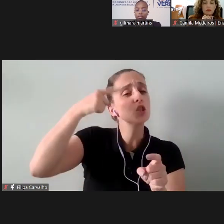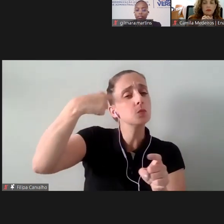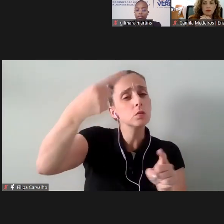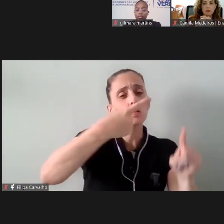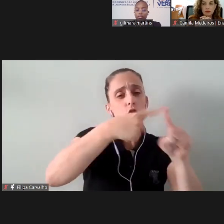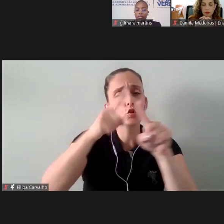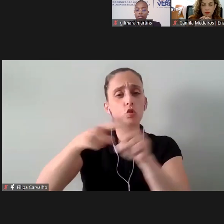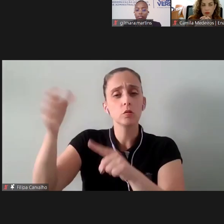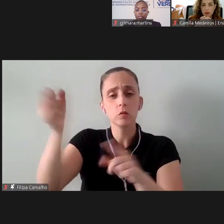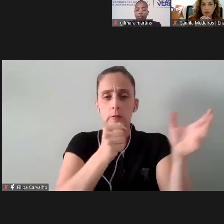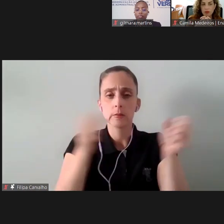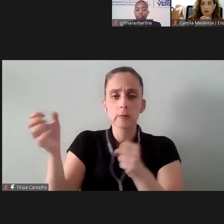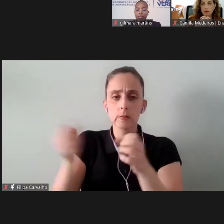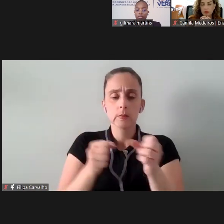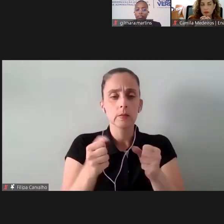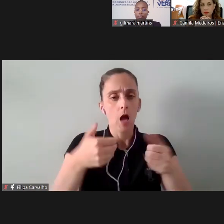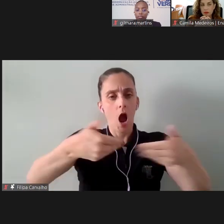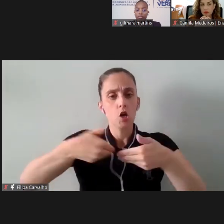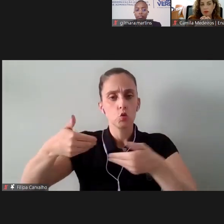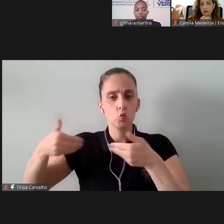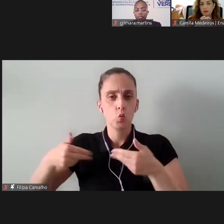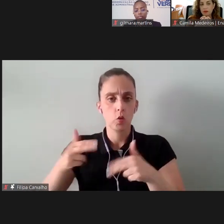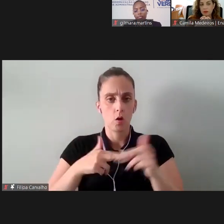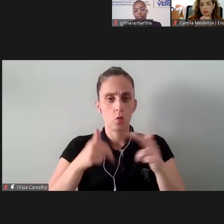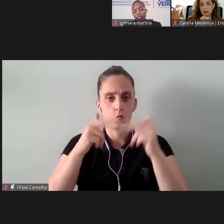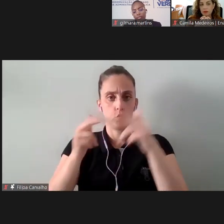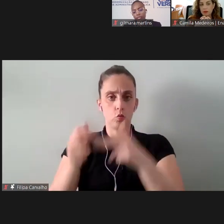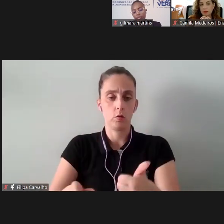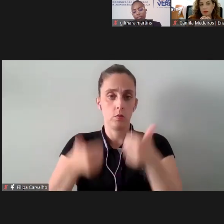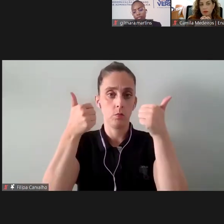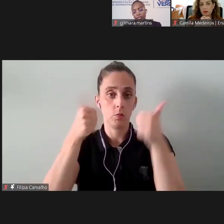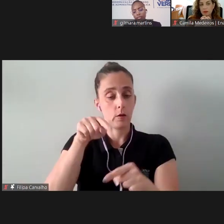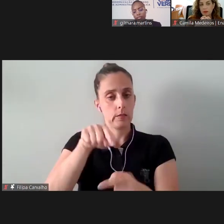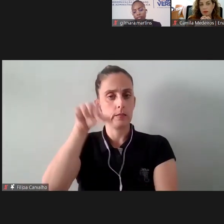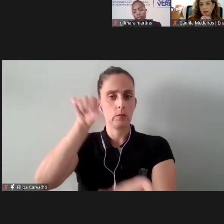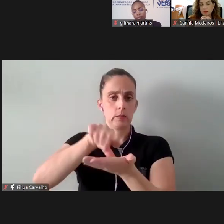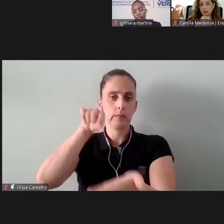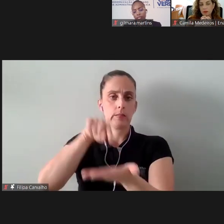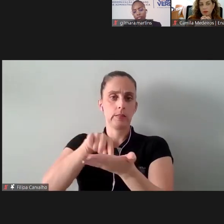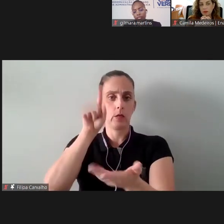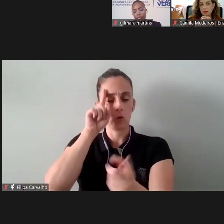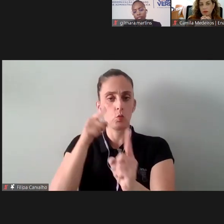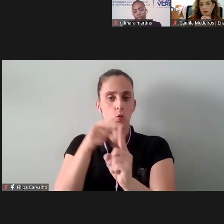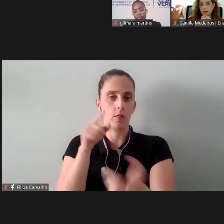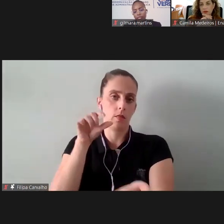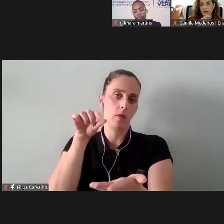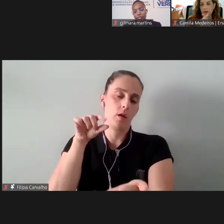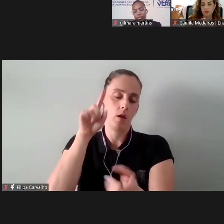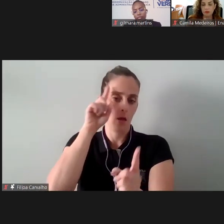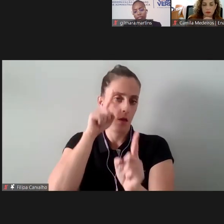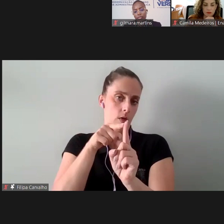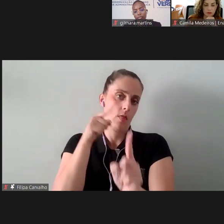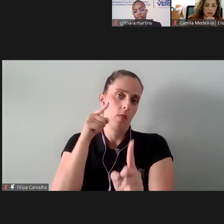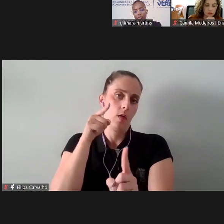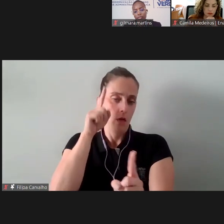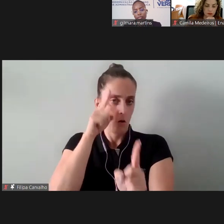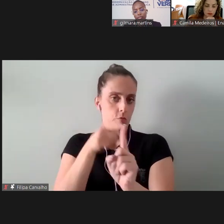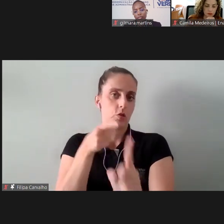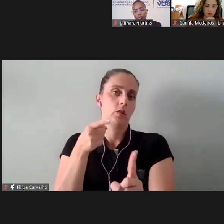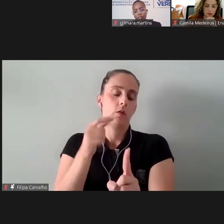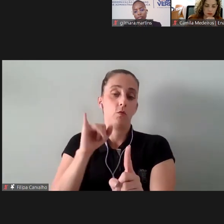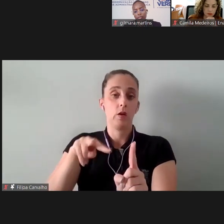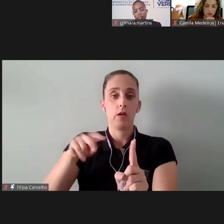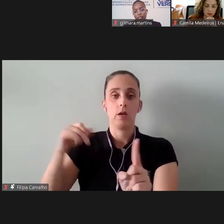em conforto nos ajudam a construir. E esta foi a centralidade, esta tem sido a centralidade que o INA tem conseguido